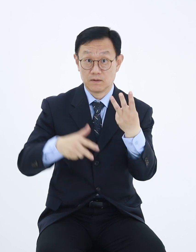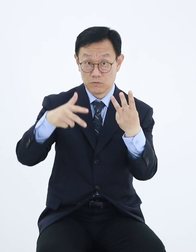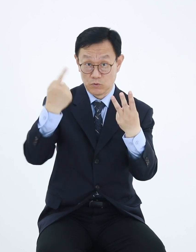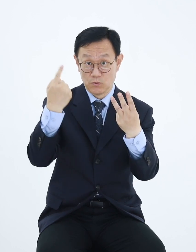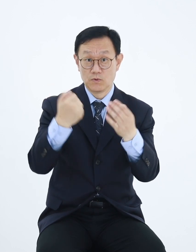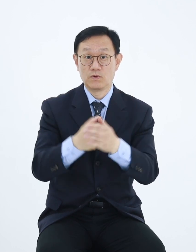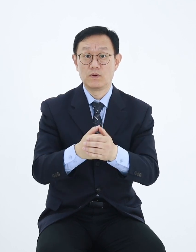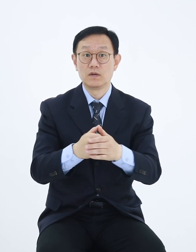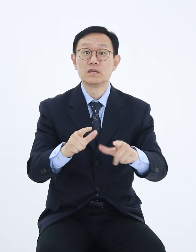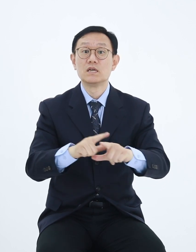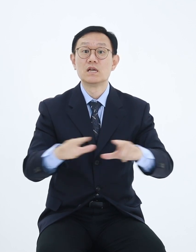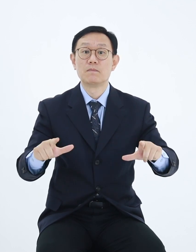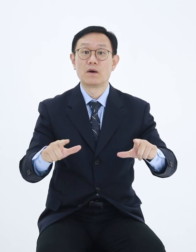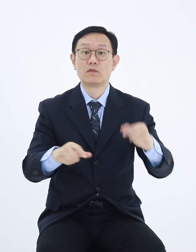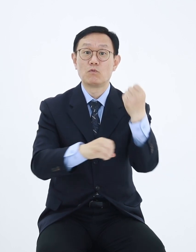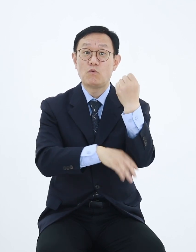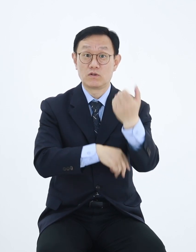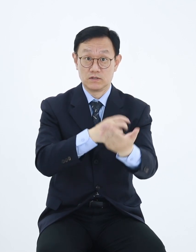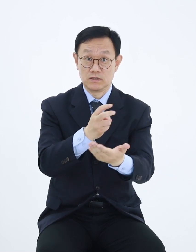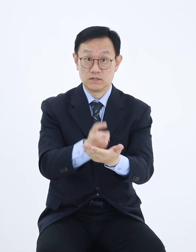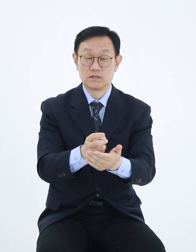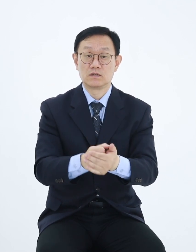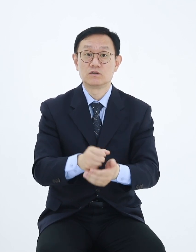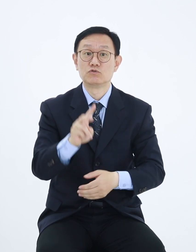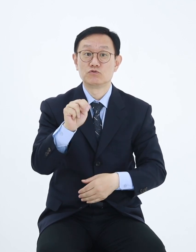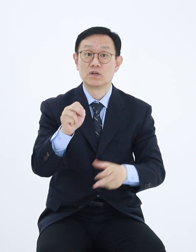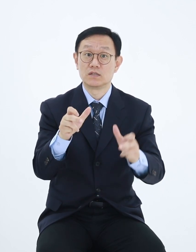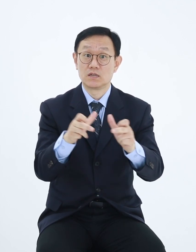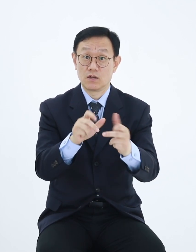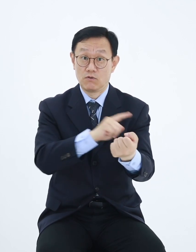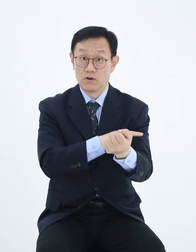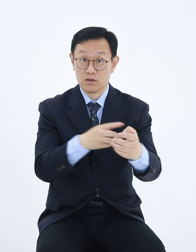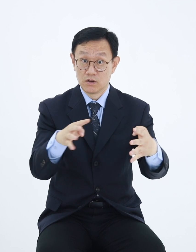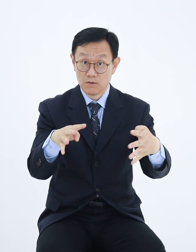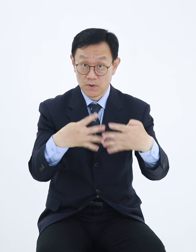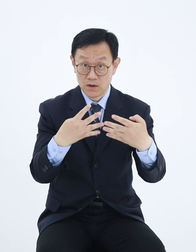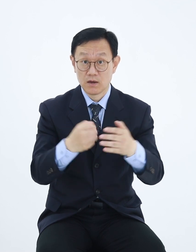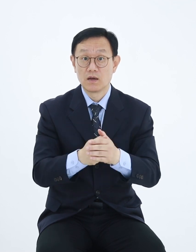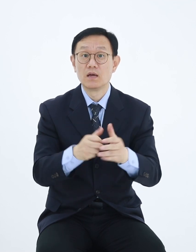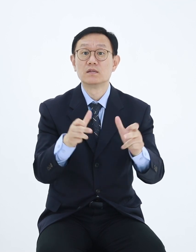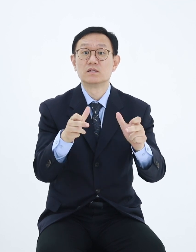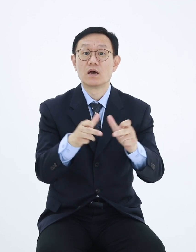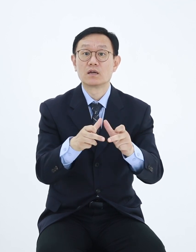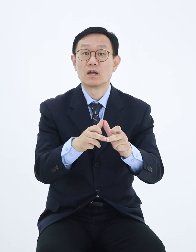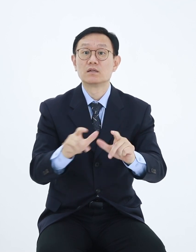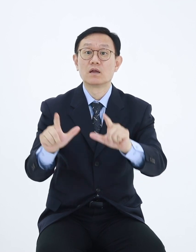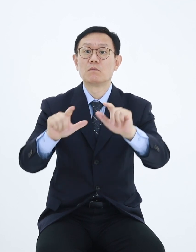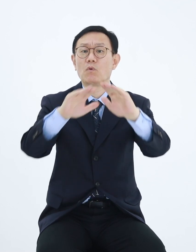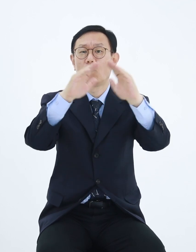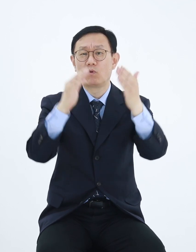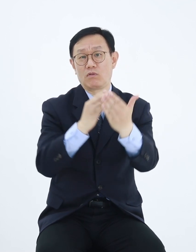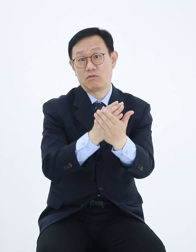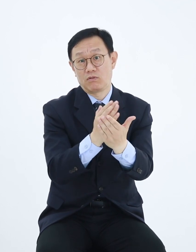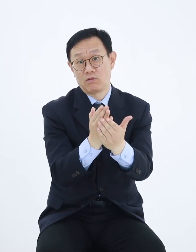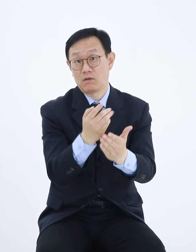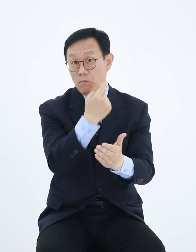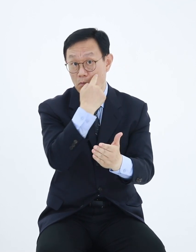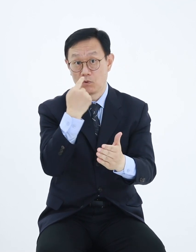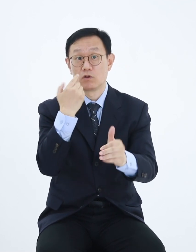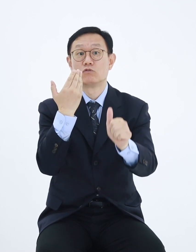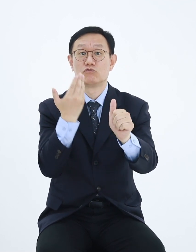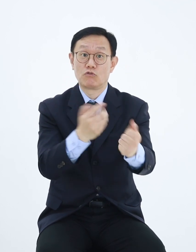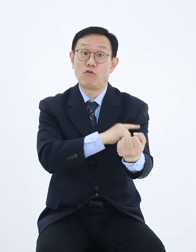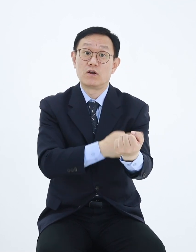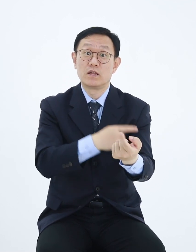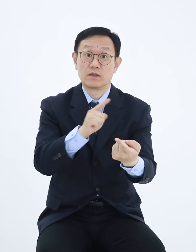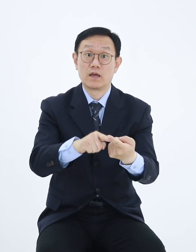제3조 일반 원칙 유엔 장애인 권리 협약은 장애인의 삶의 모든 영역에서 보장받아야 할